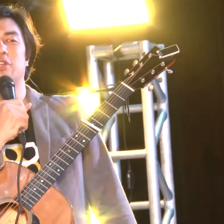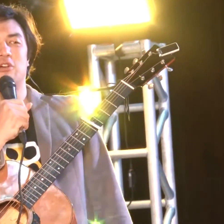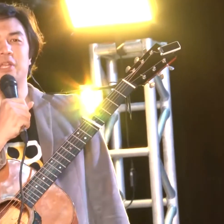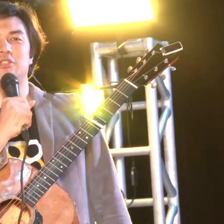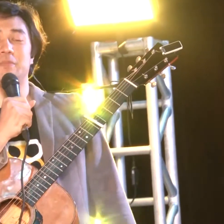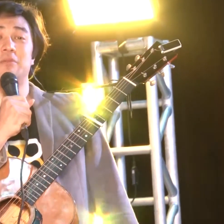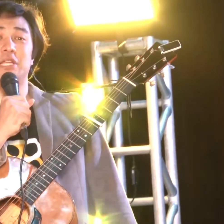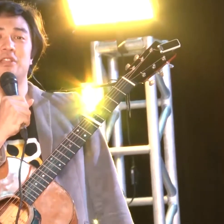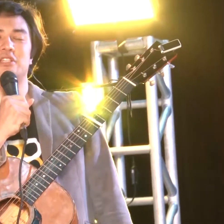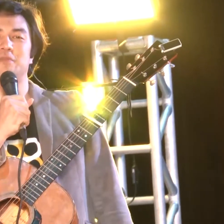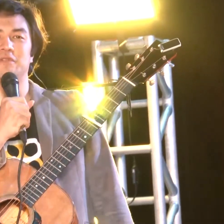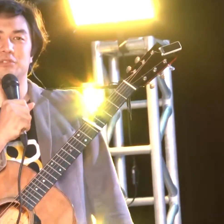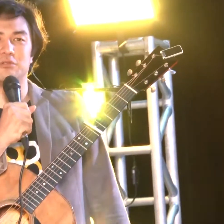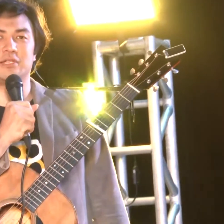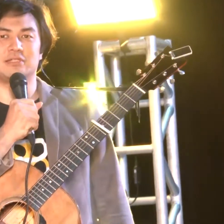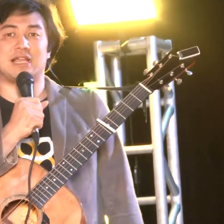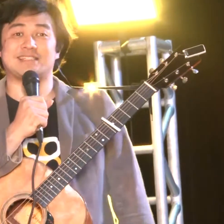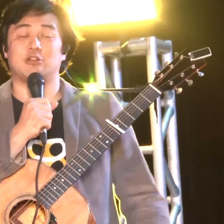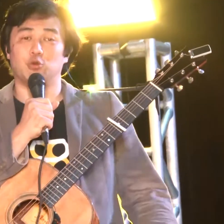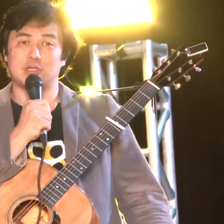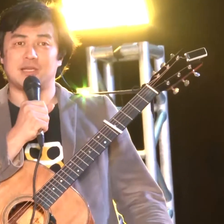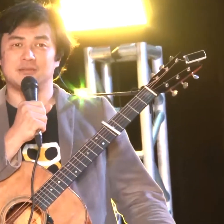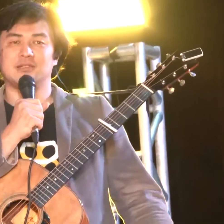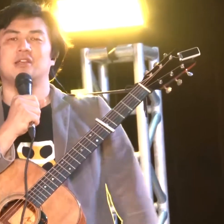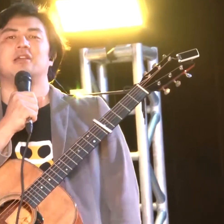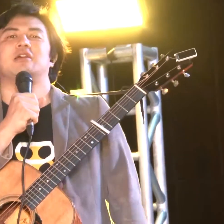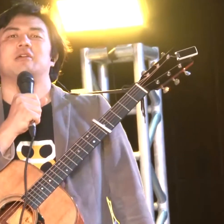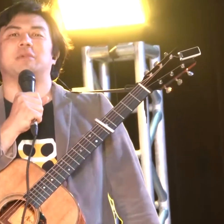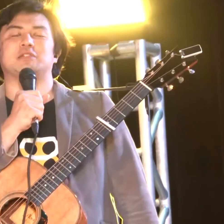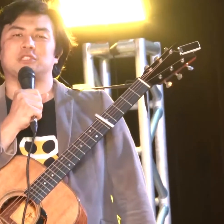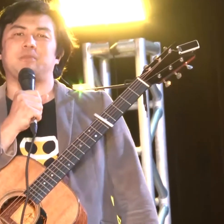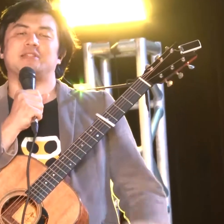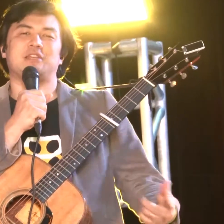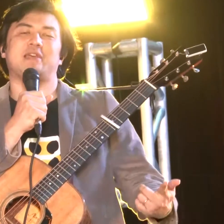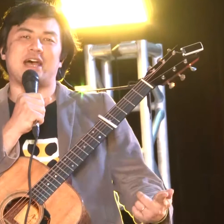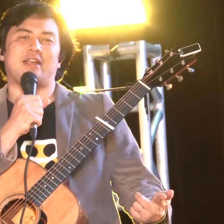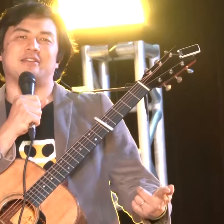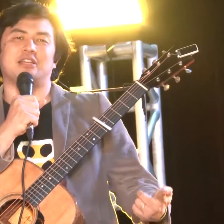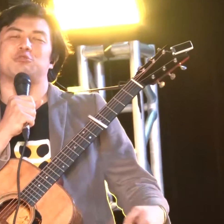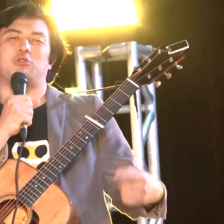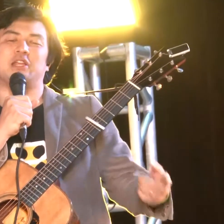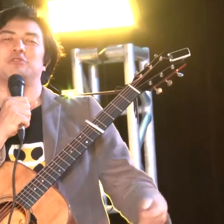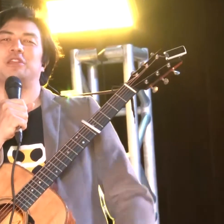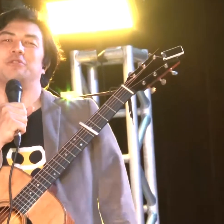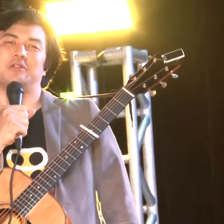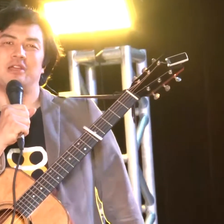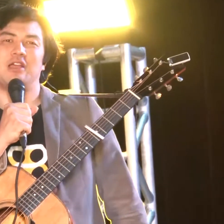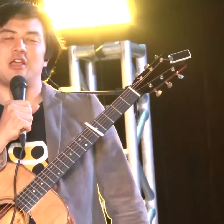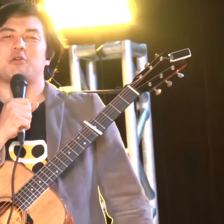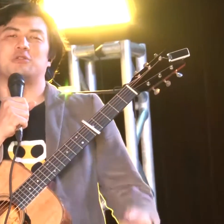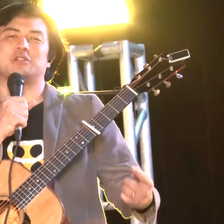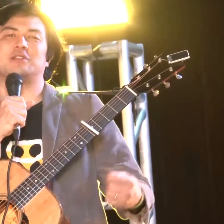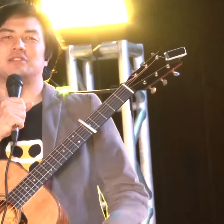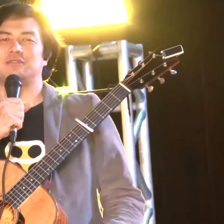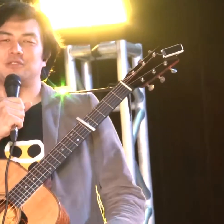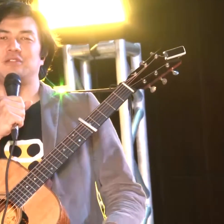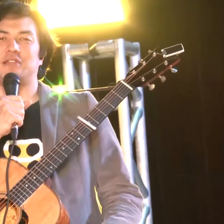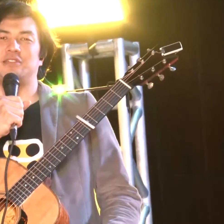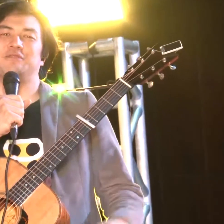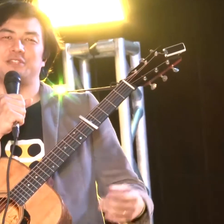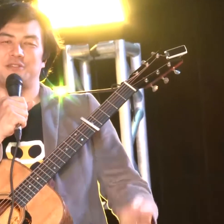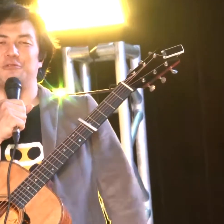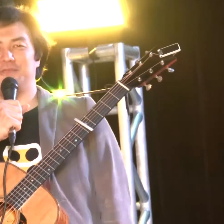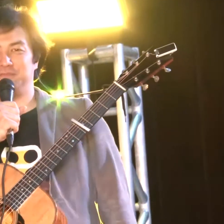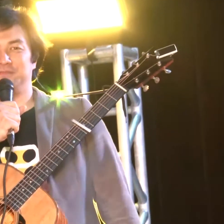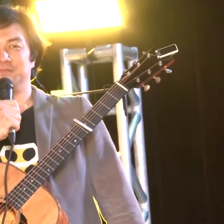O Senhor realmente permite essas provações, essa luta, mas se você perseverar escolhendo o Senhor, com certeza você vai